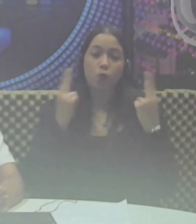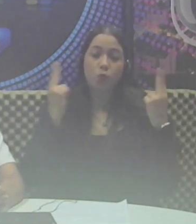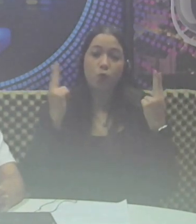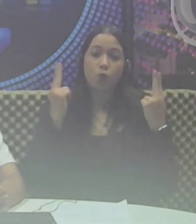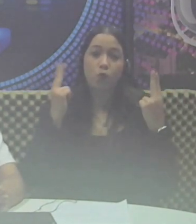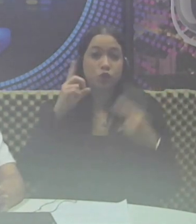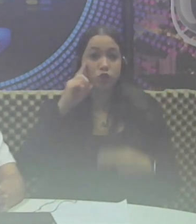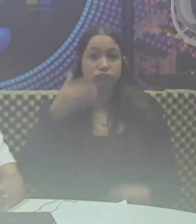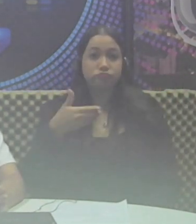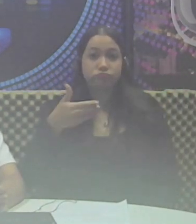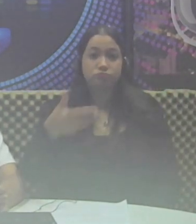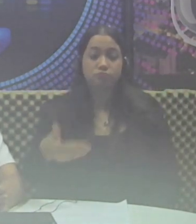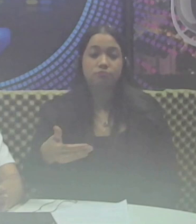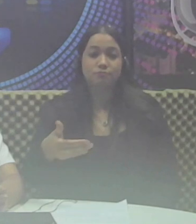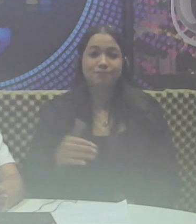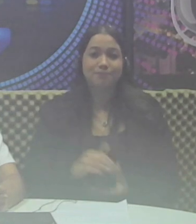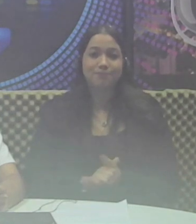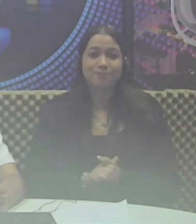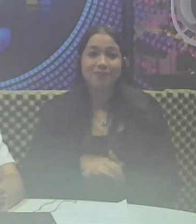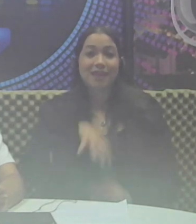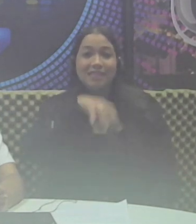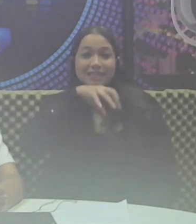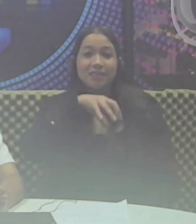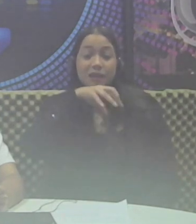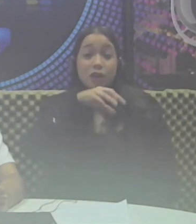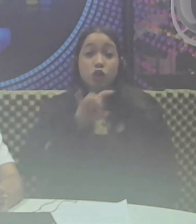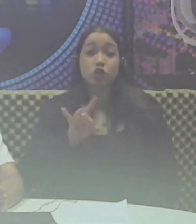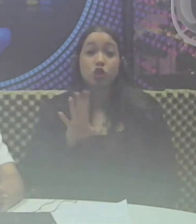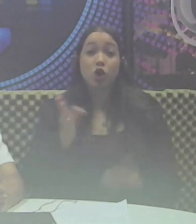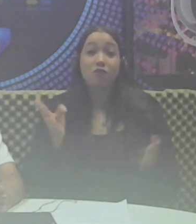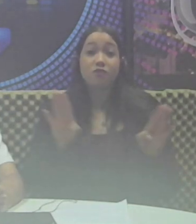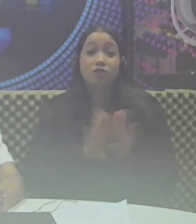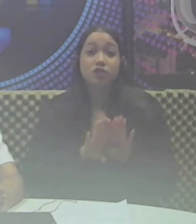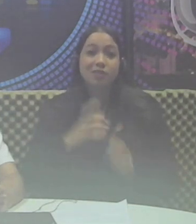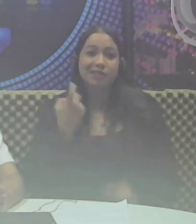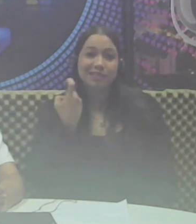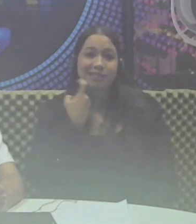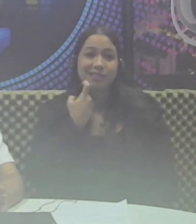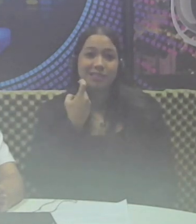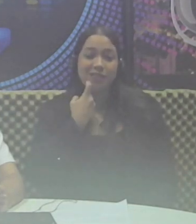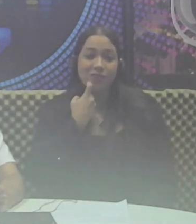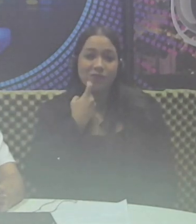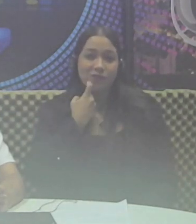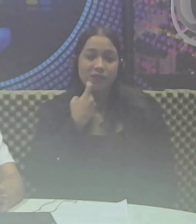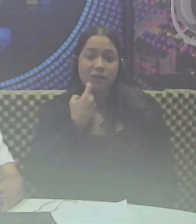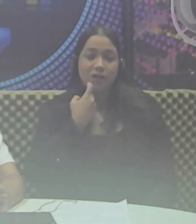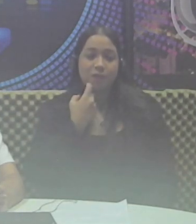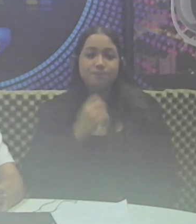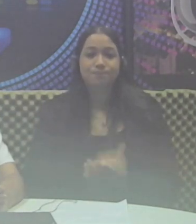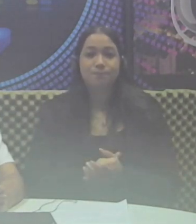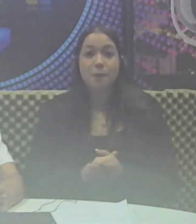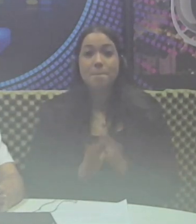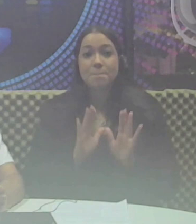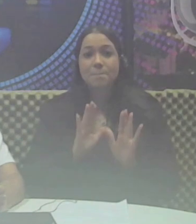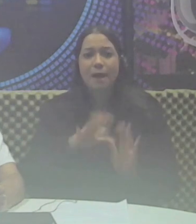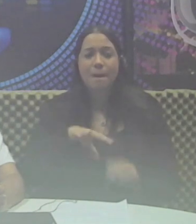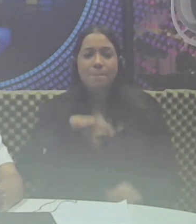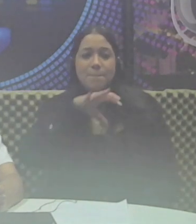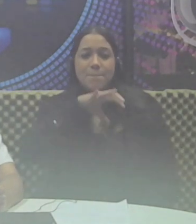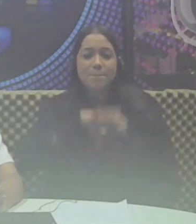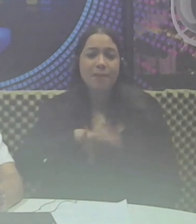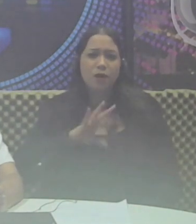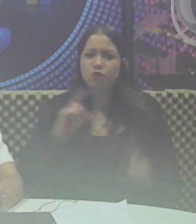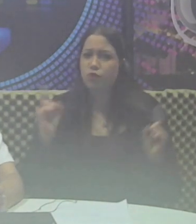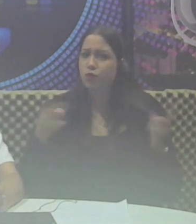demais dias. O Parque do Sabiá só estará fechado na Sexta-feira da Paixão, mas os demais parques